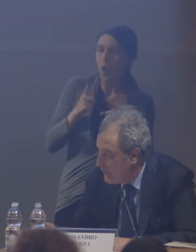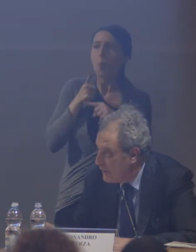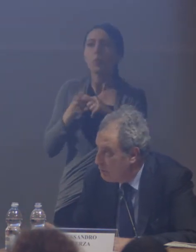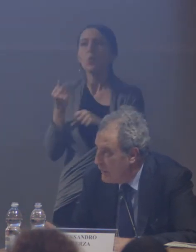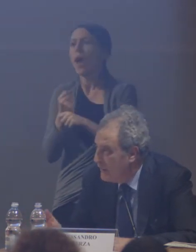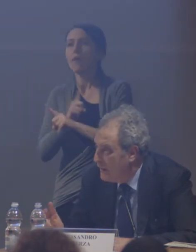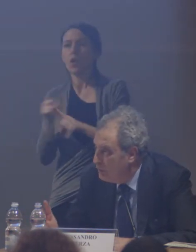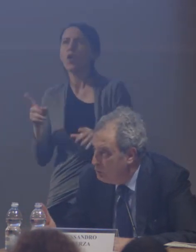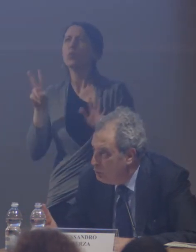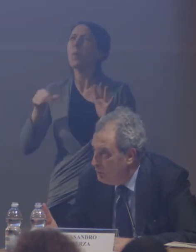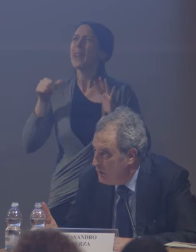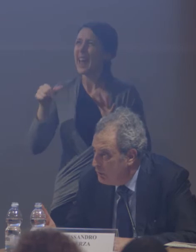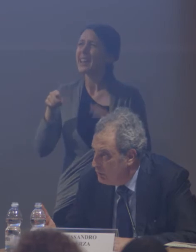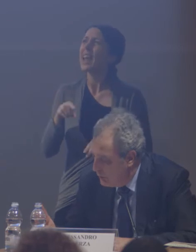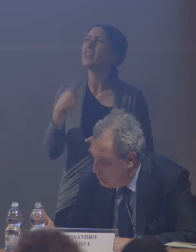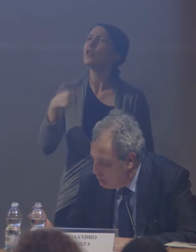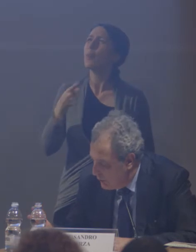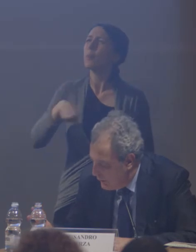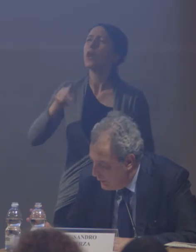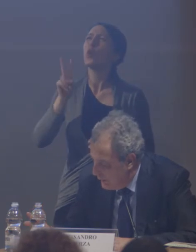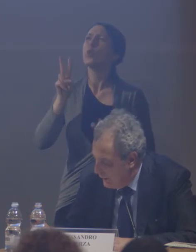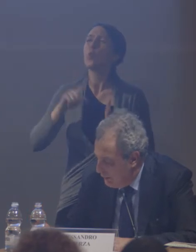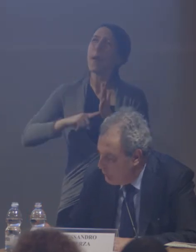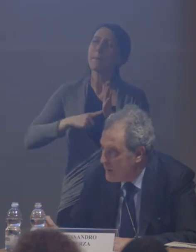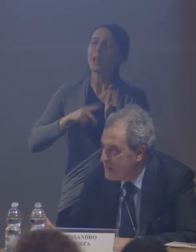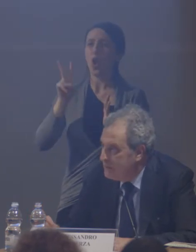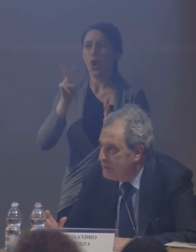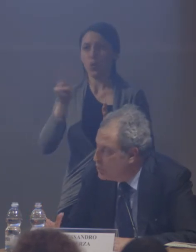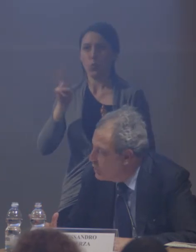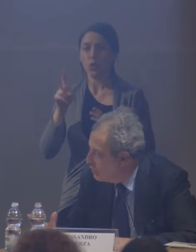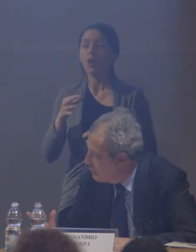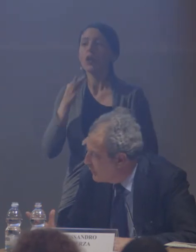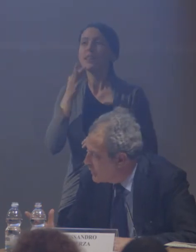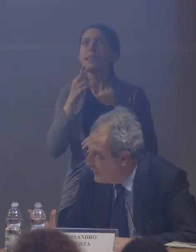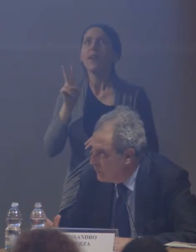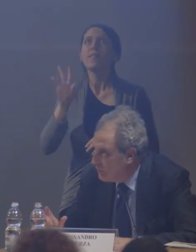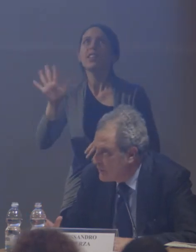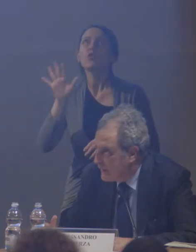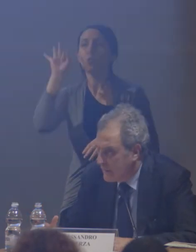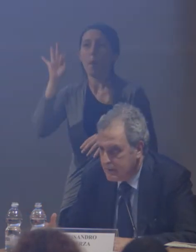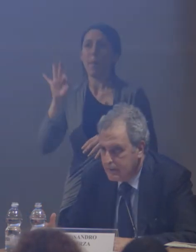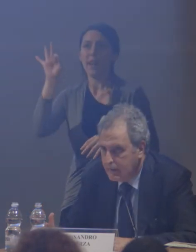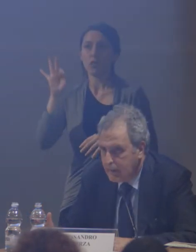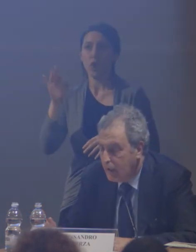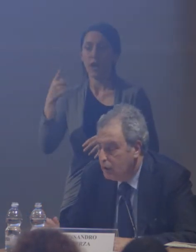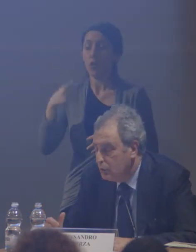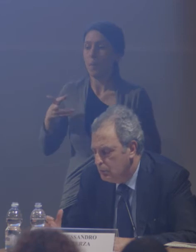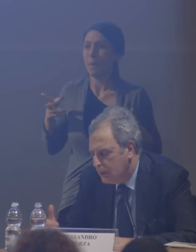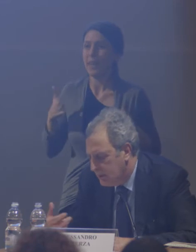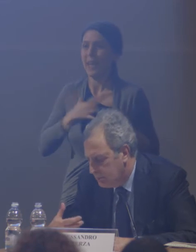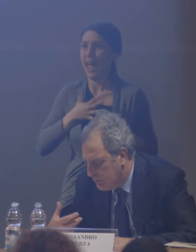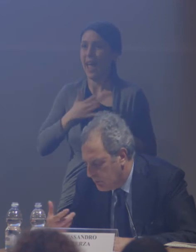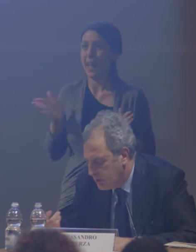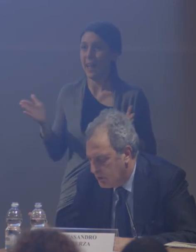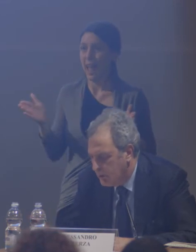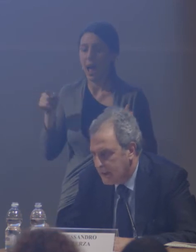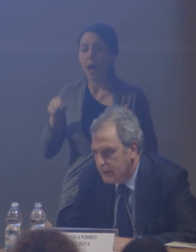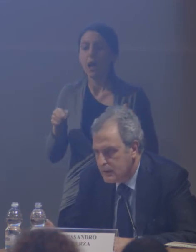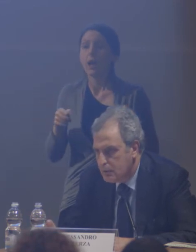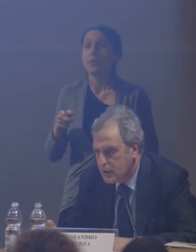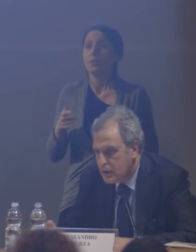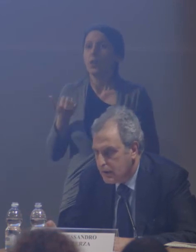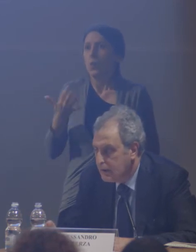2016 erano ben 2 milioni e 2, quasi il 25% di questa classe di età, con numeri, lo dico